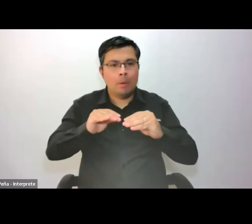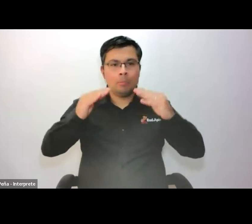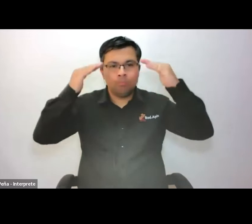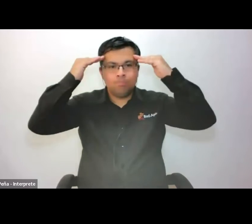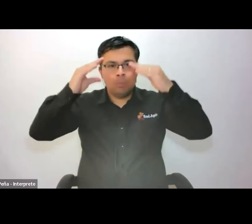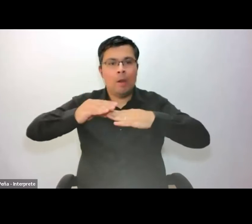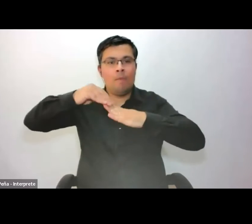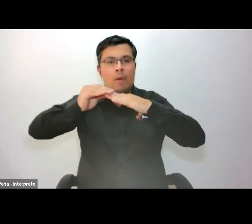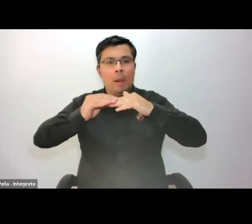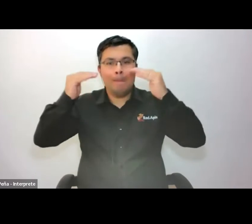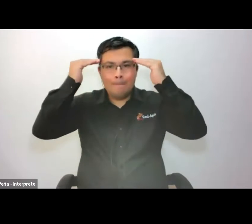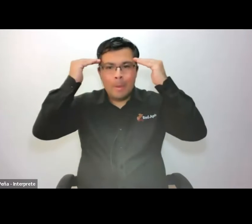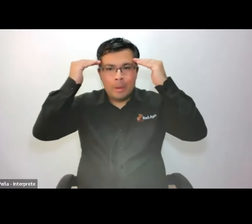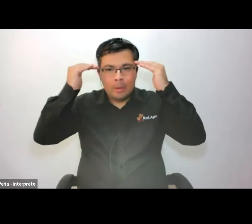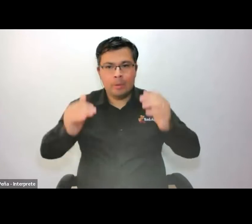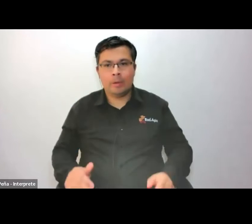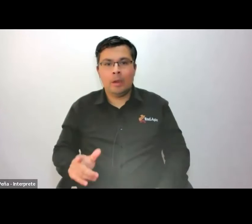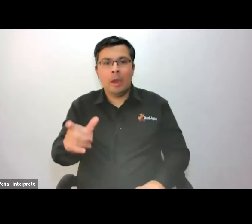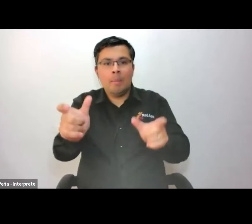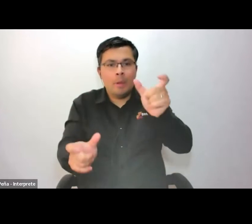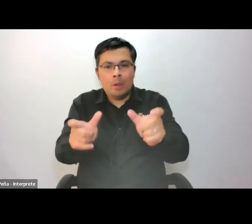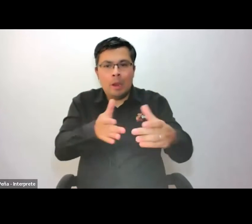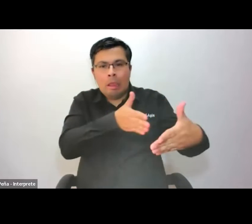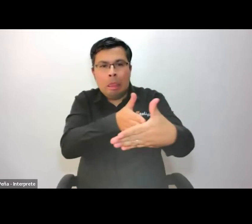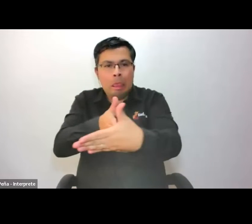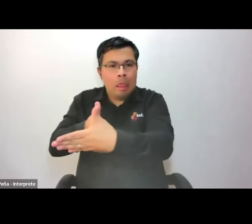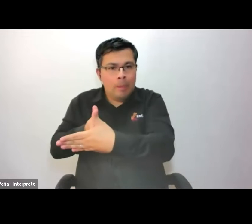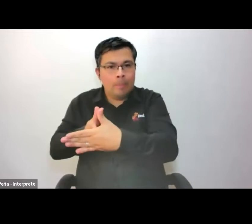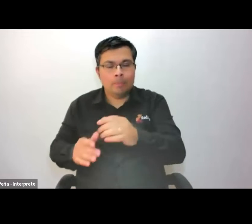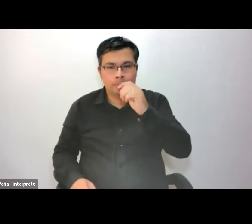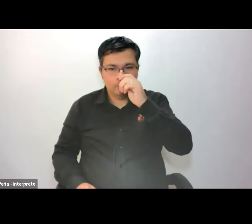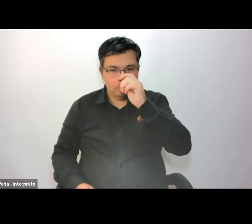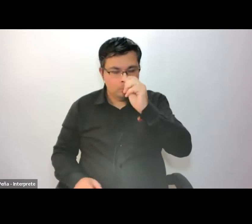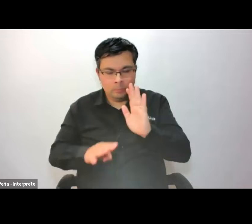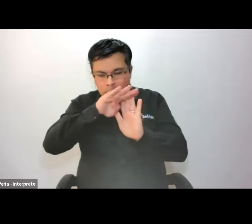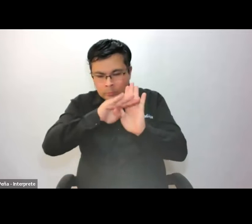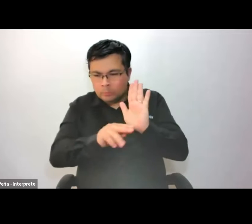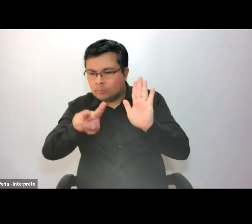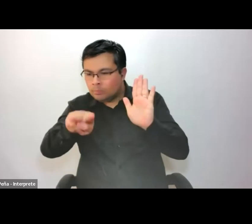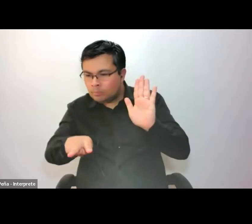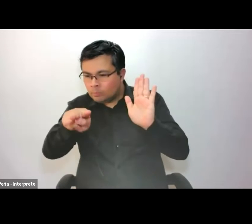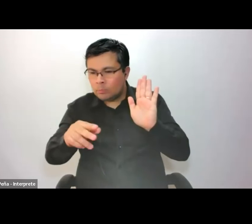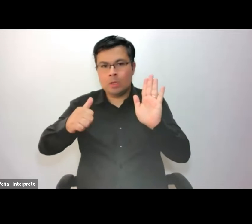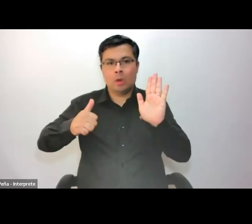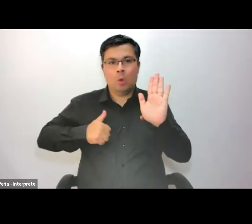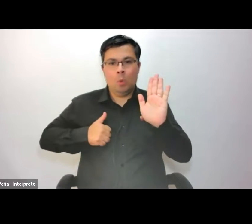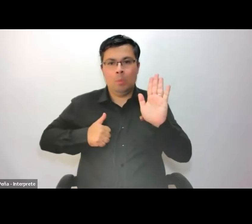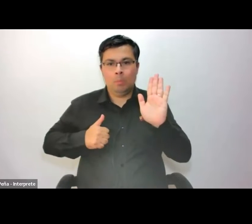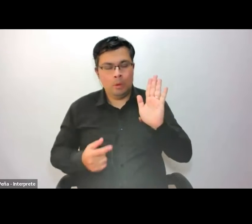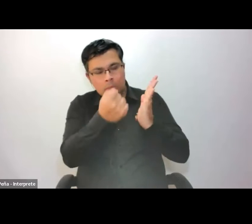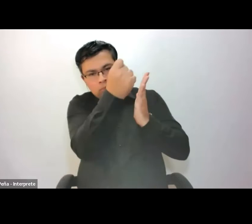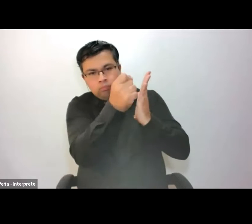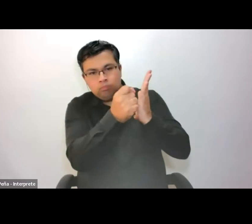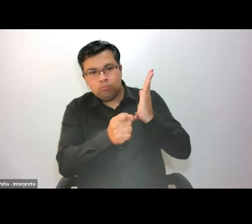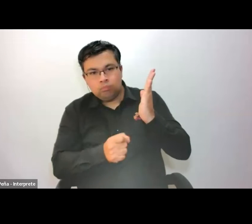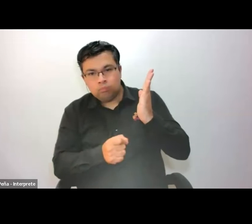intereses restringidos y estereotipados. En el fondo se cumple con ciertos elementos en una lista de cotejo. ¿Se cumple o